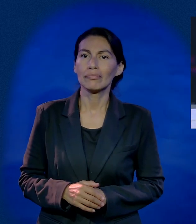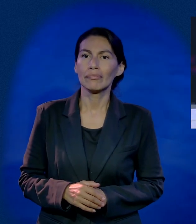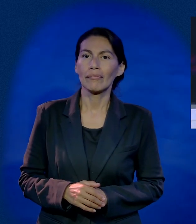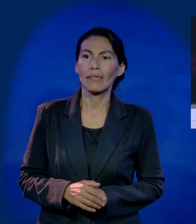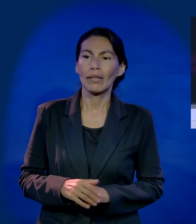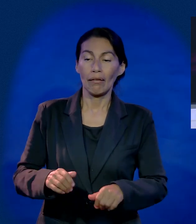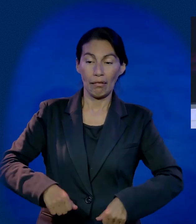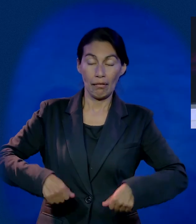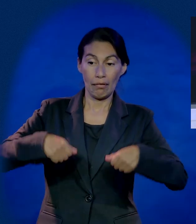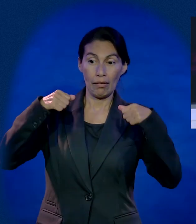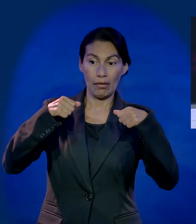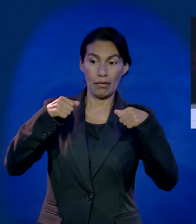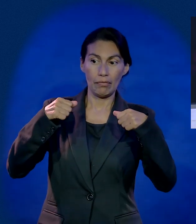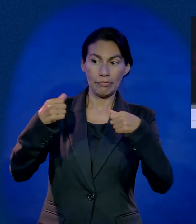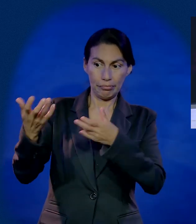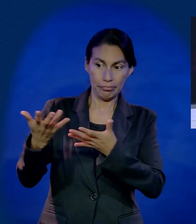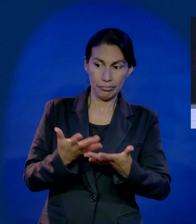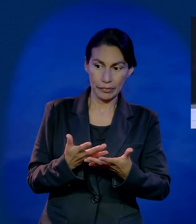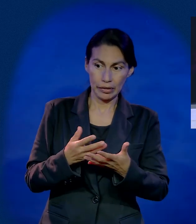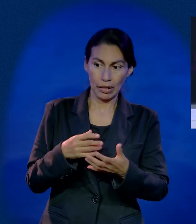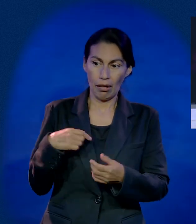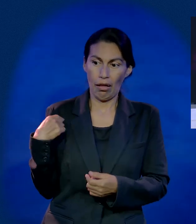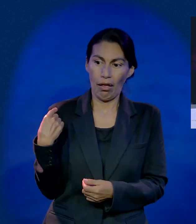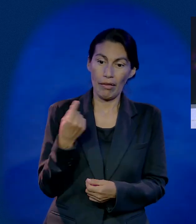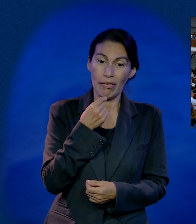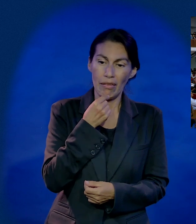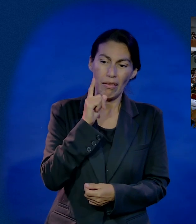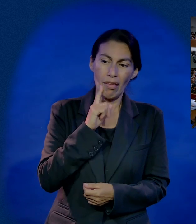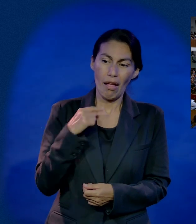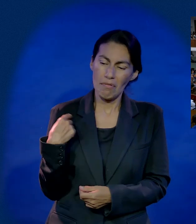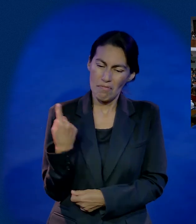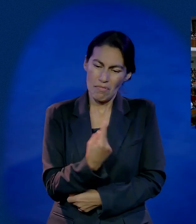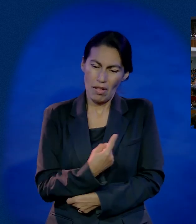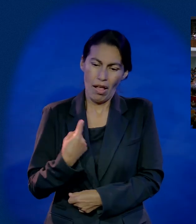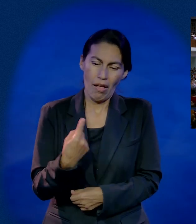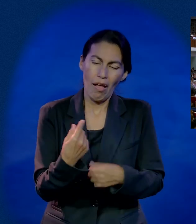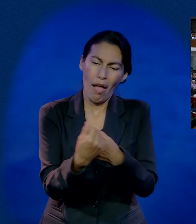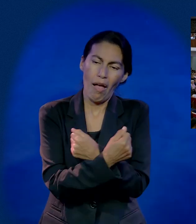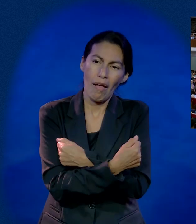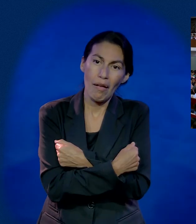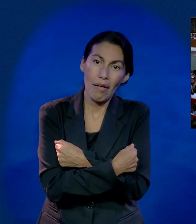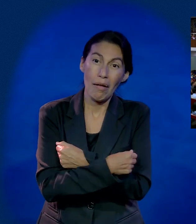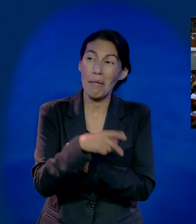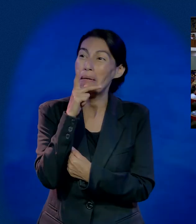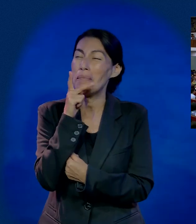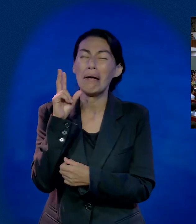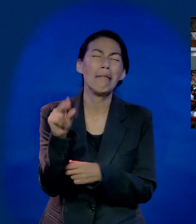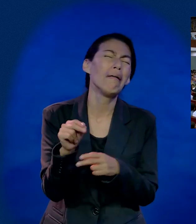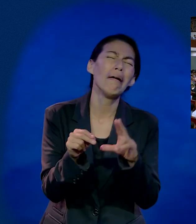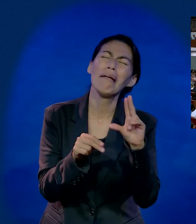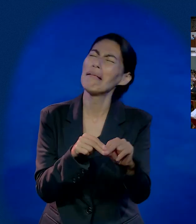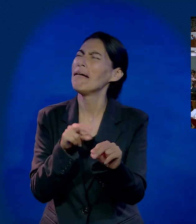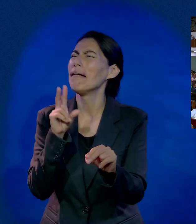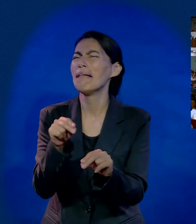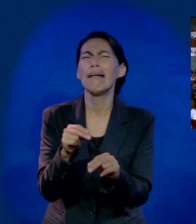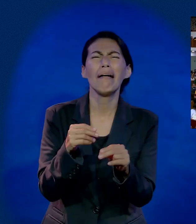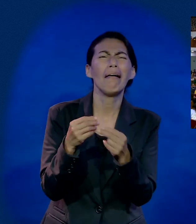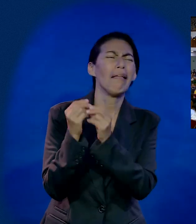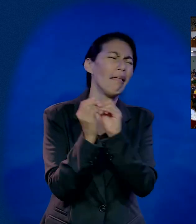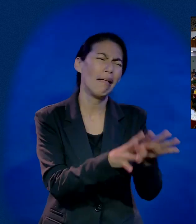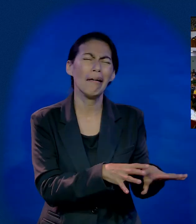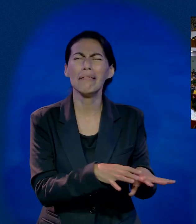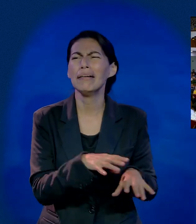Bueno, él es el de bata blanca. Llegó la sábana y la envolví. La niña en un llanto. Póngale el llanto, usted